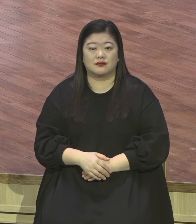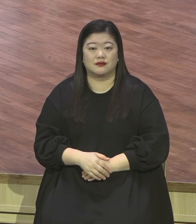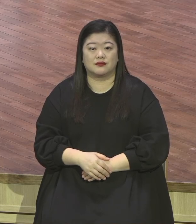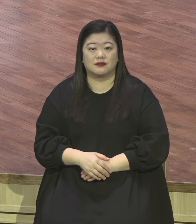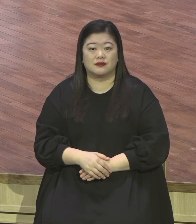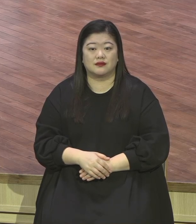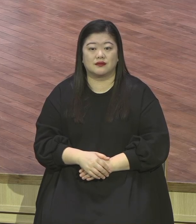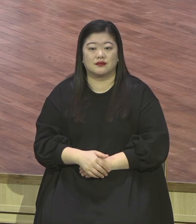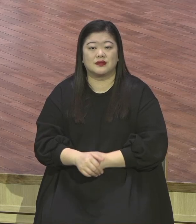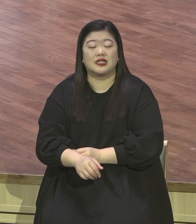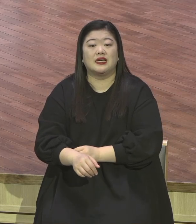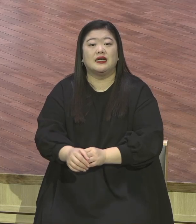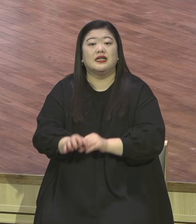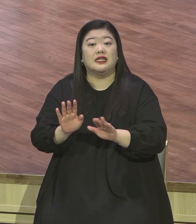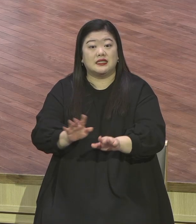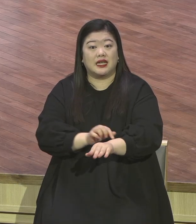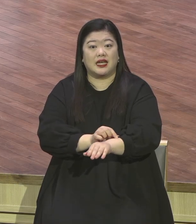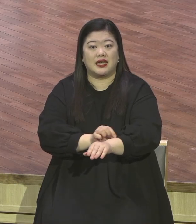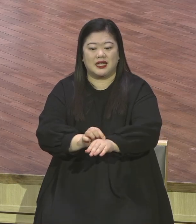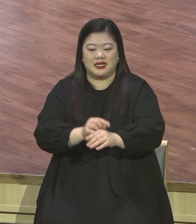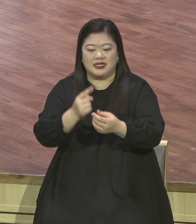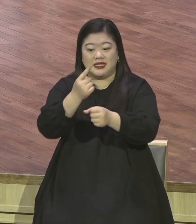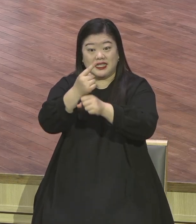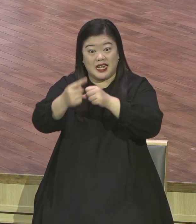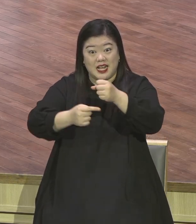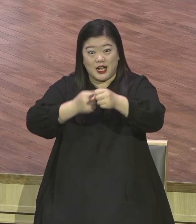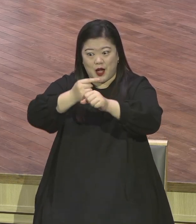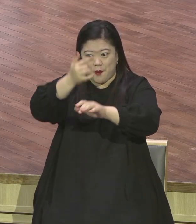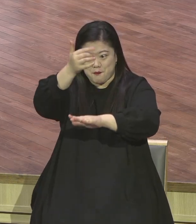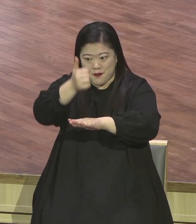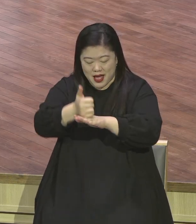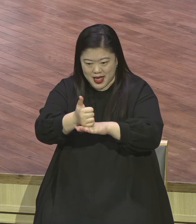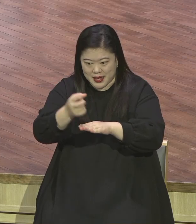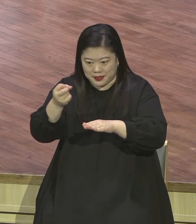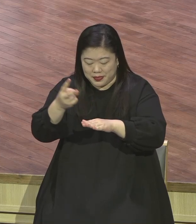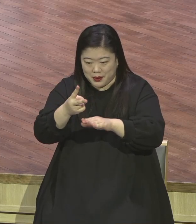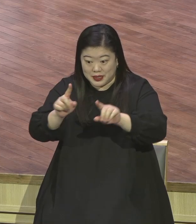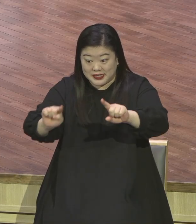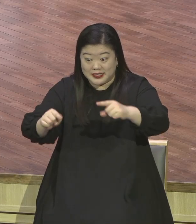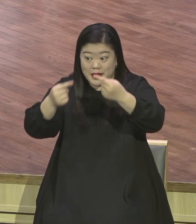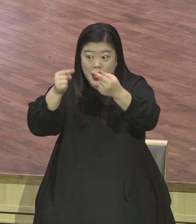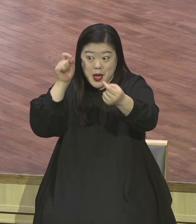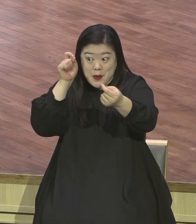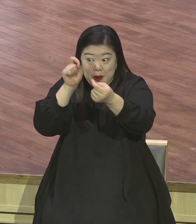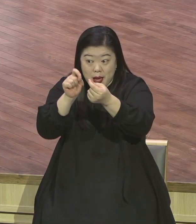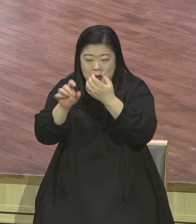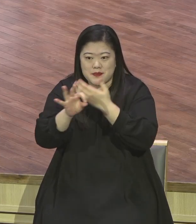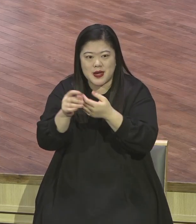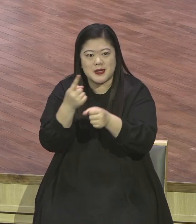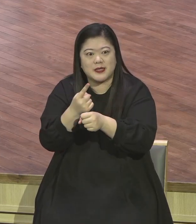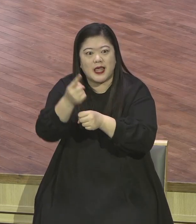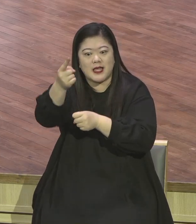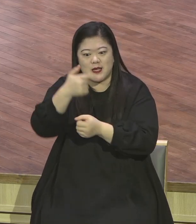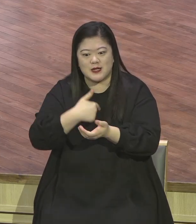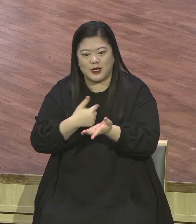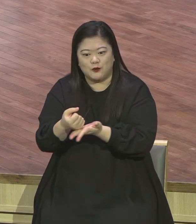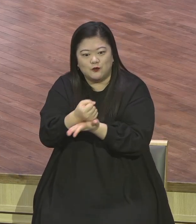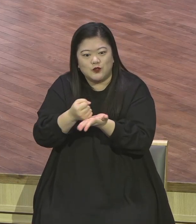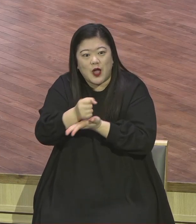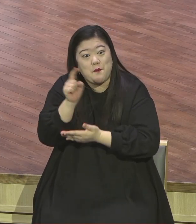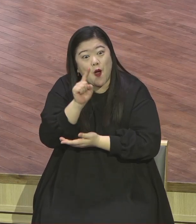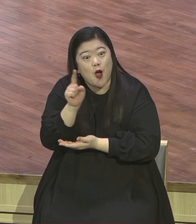사람들이 그렇게 지금 신년 운수를 많이 봅니다. 특별히 코로나19로 인해가지고 미래가 너무